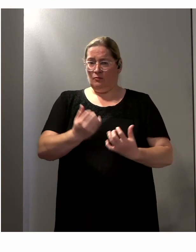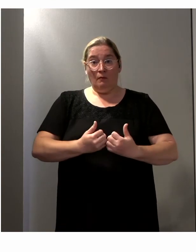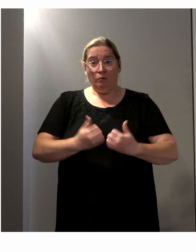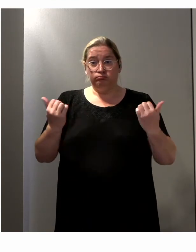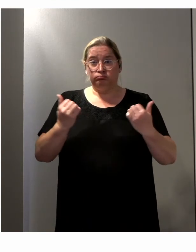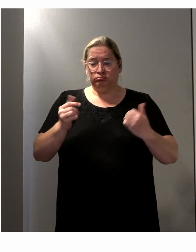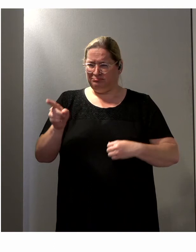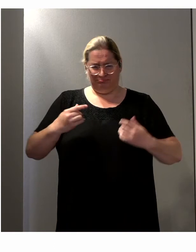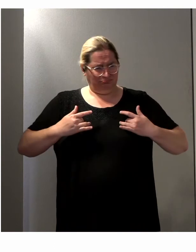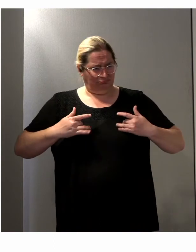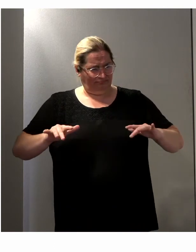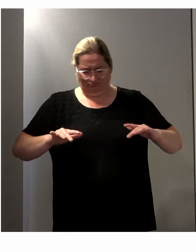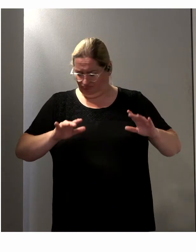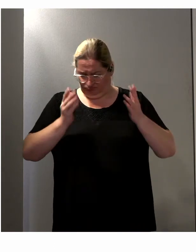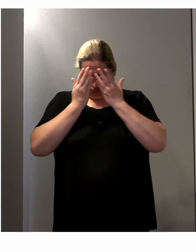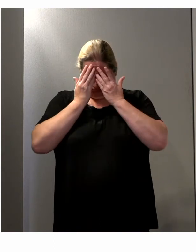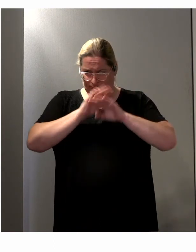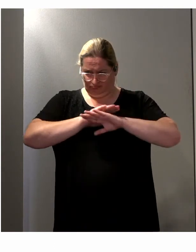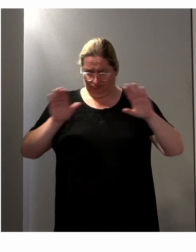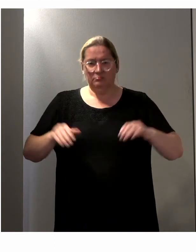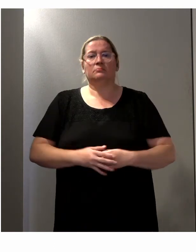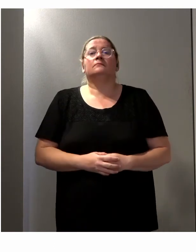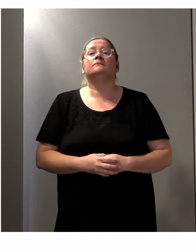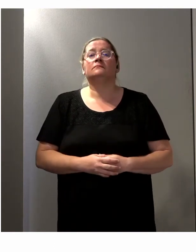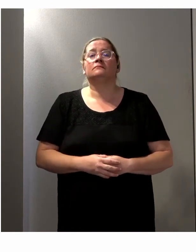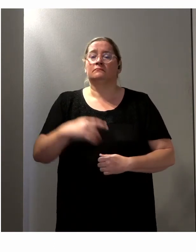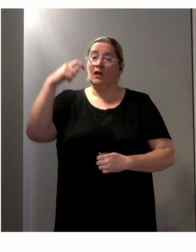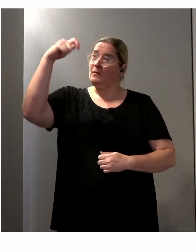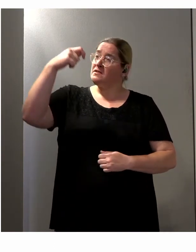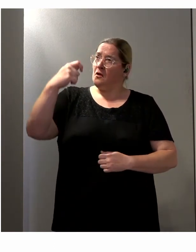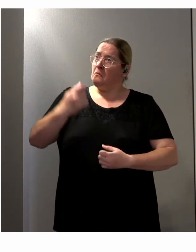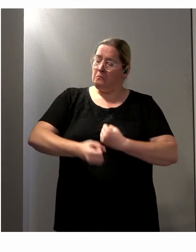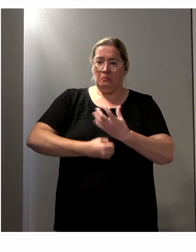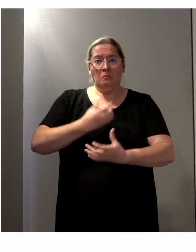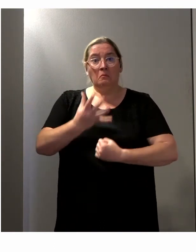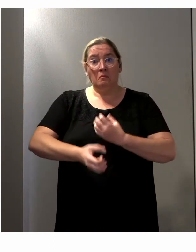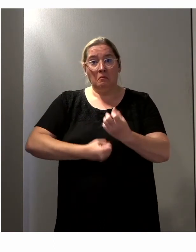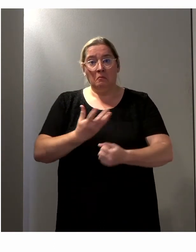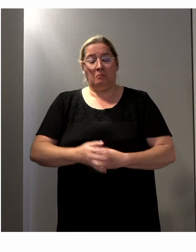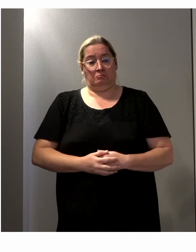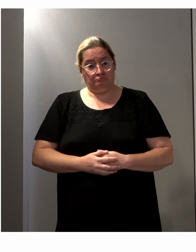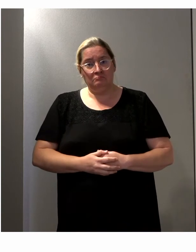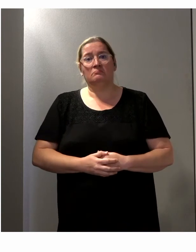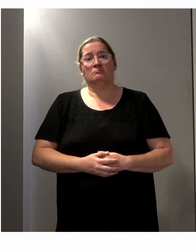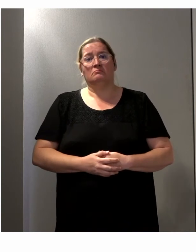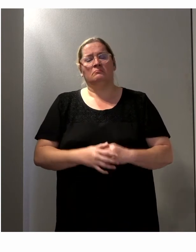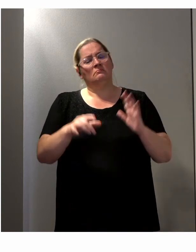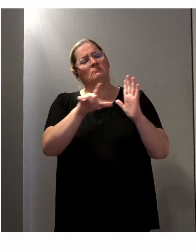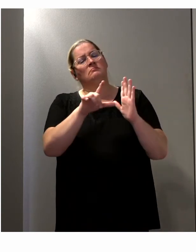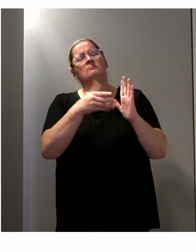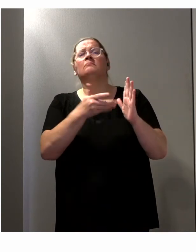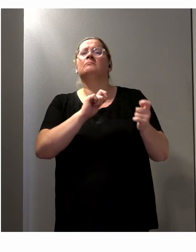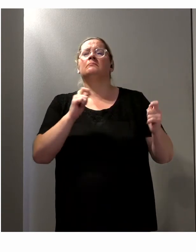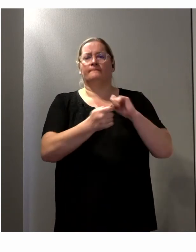il nous a encouragés, au-delà du fait qu'il a sorti l'AAH du périmètre de la réforme relative au revenu